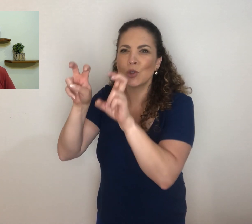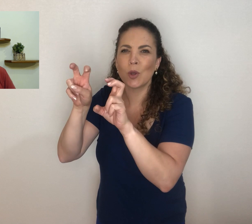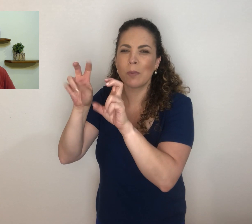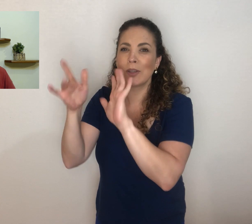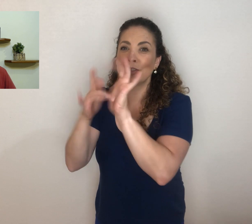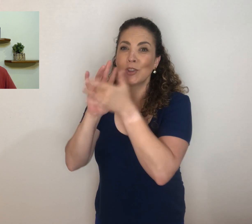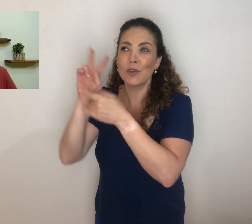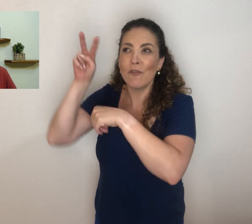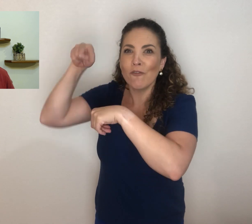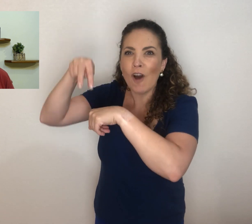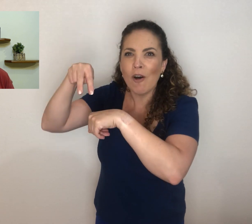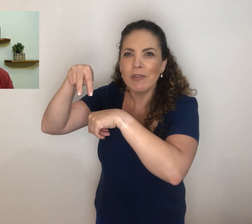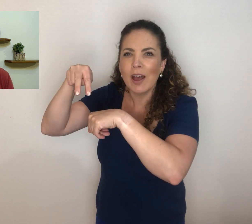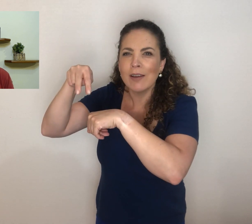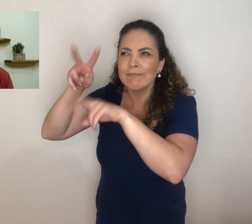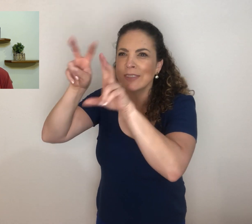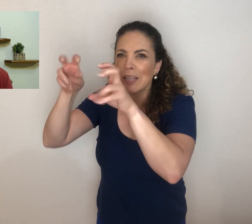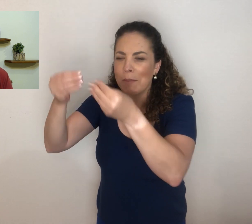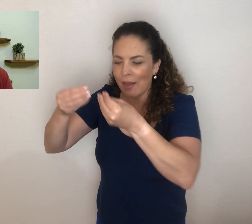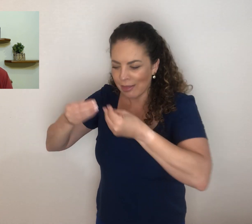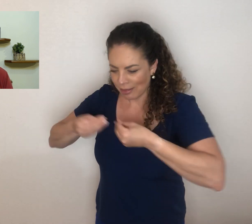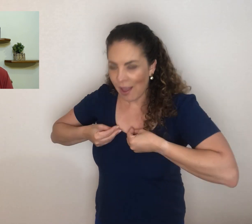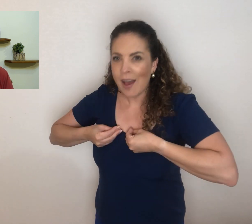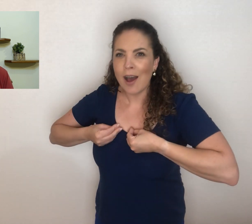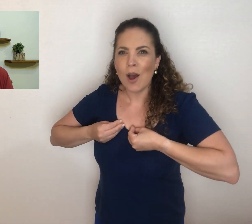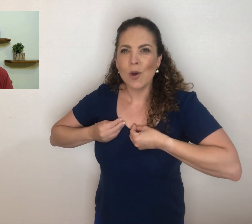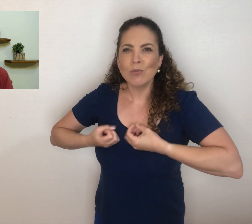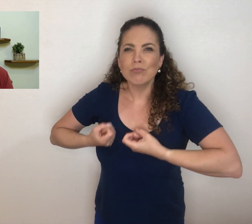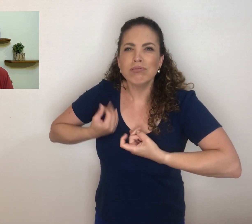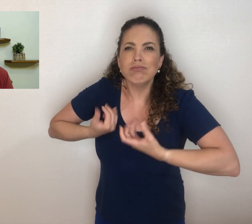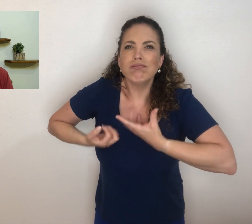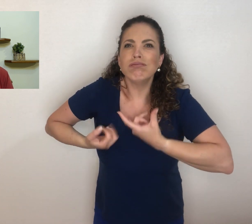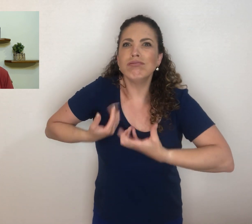nos faça arder muito o coração.